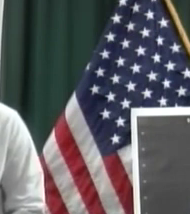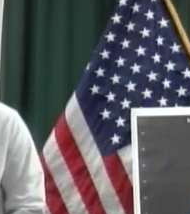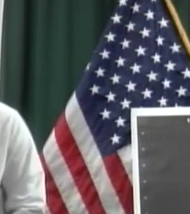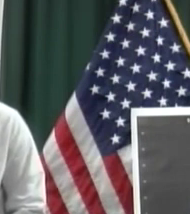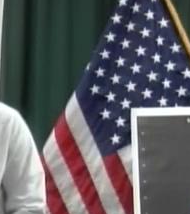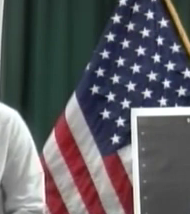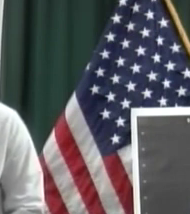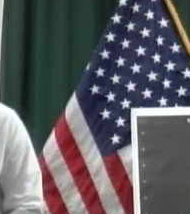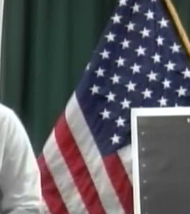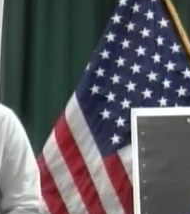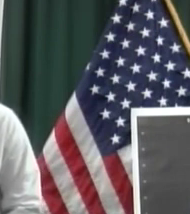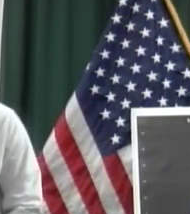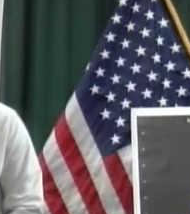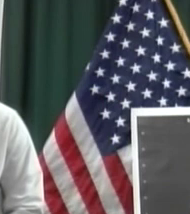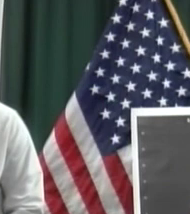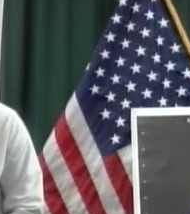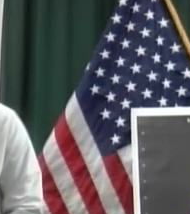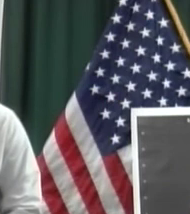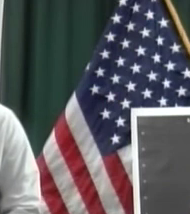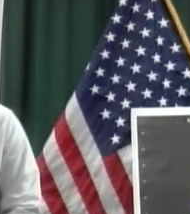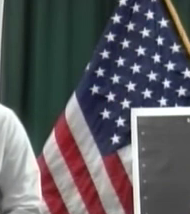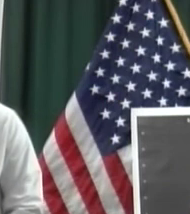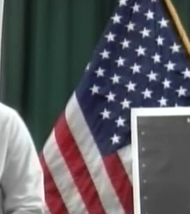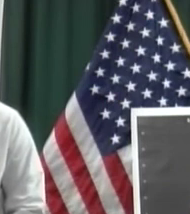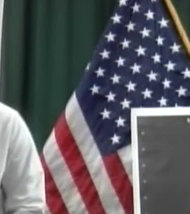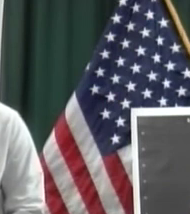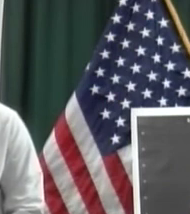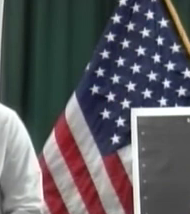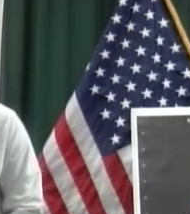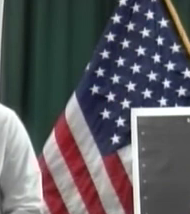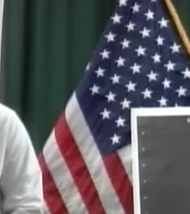casos confirmados del condado de Seminole y hay